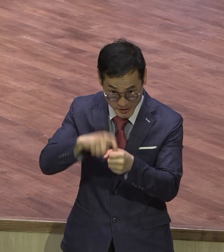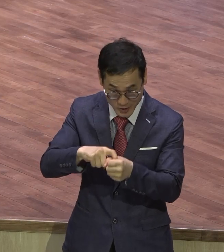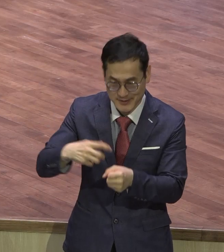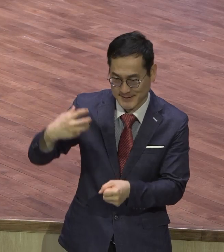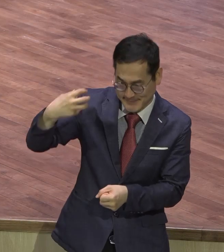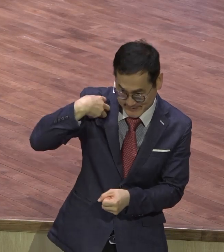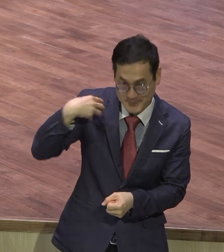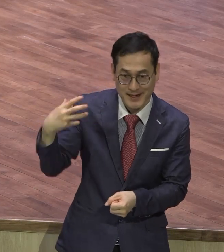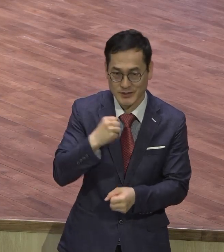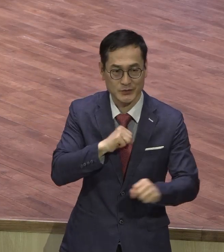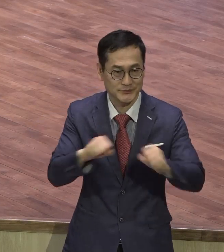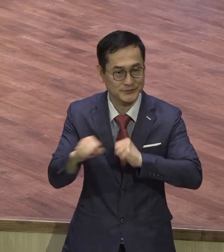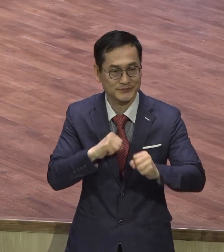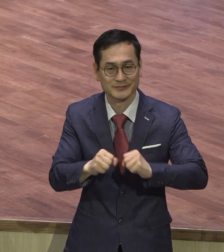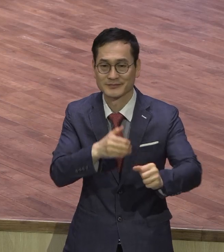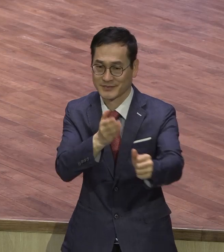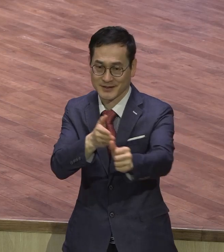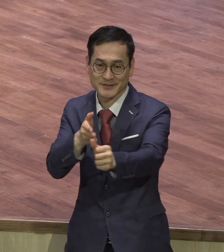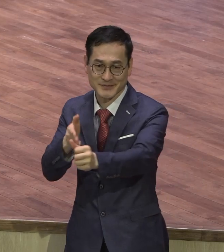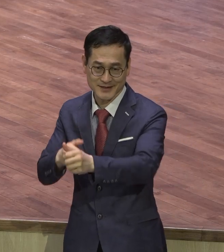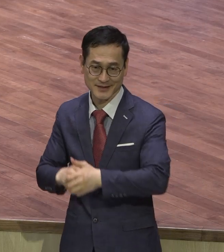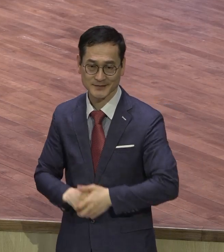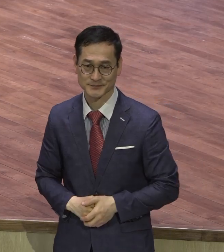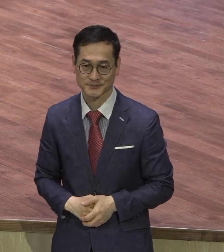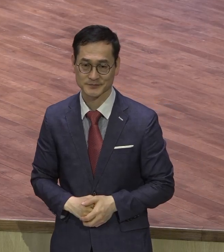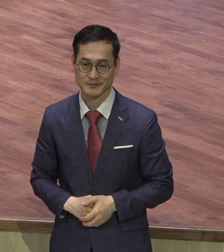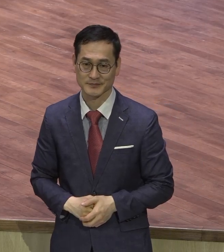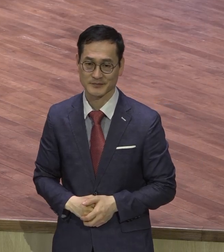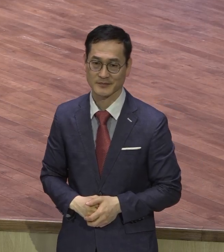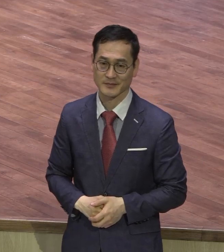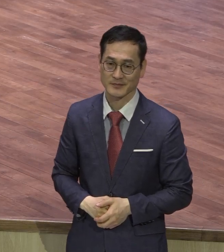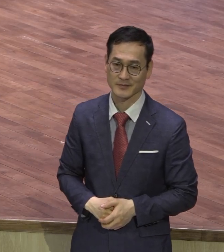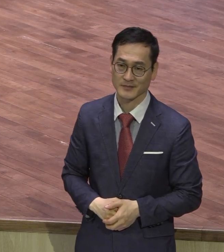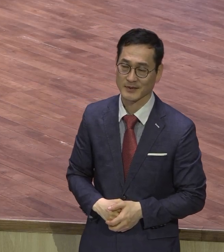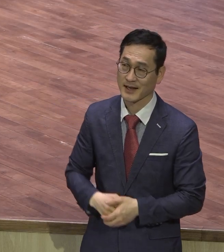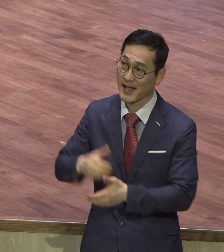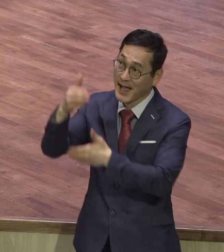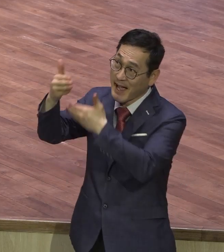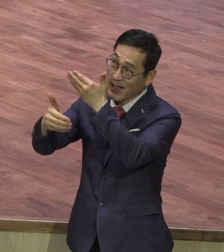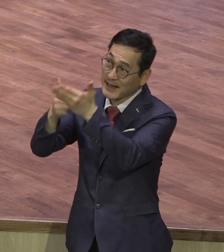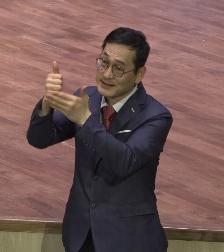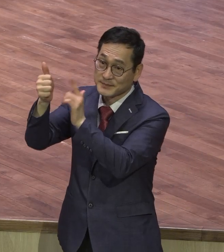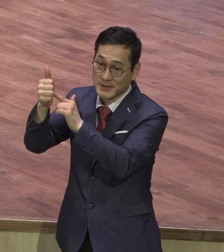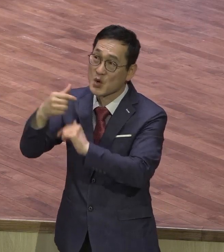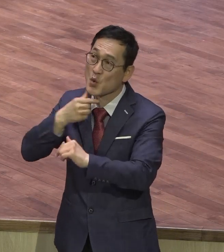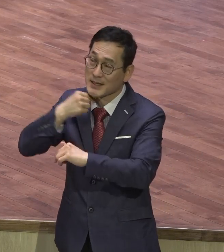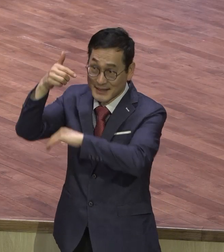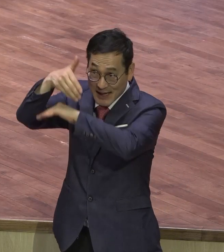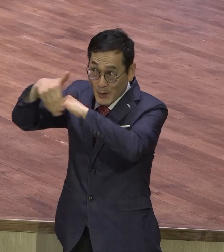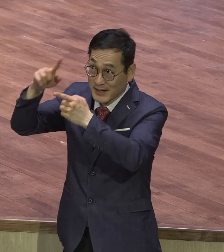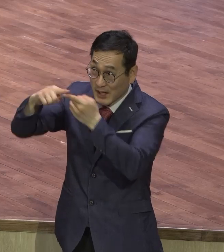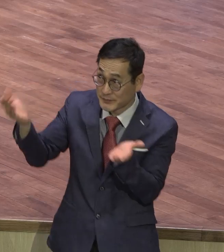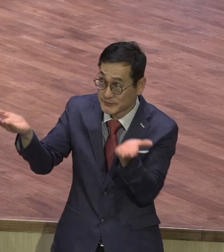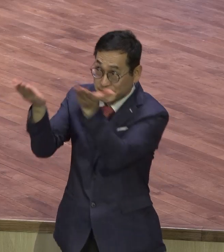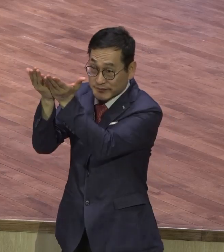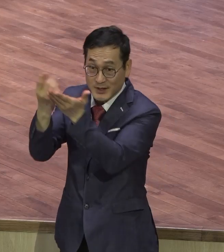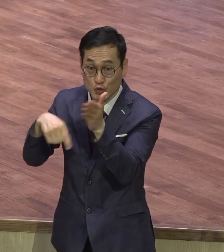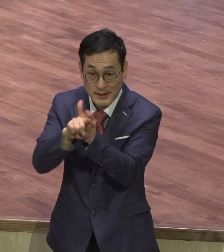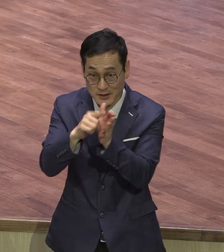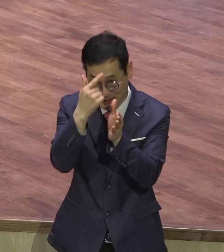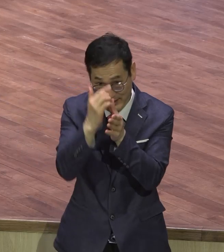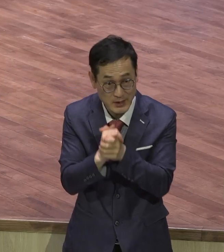여러분의 스케일이 달라져야 돼요. 하나님의 스케일을 체험하는 삶 속에 들어가려고 하면 이제부터 언약